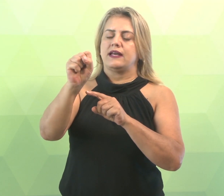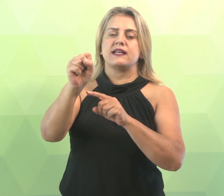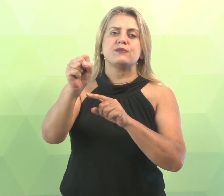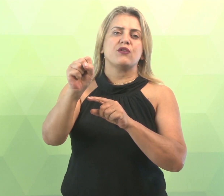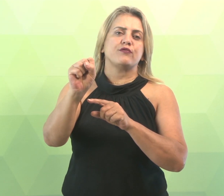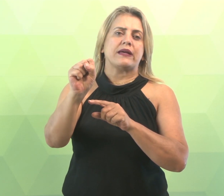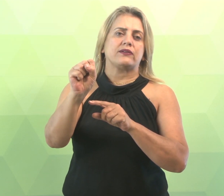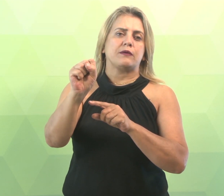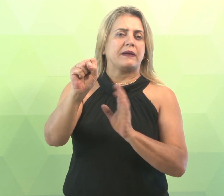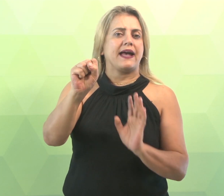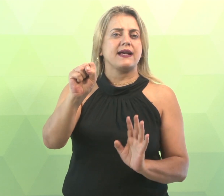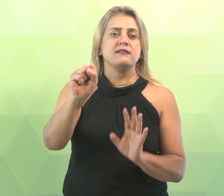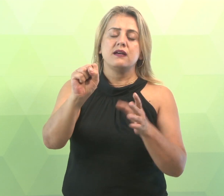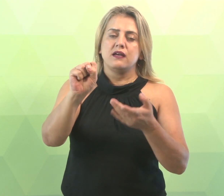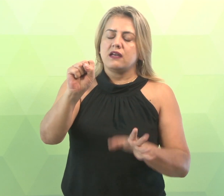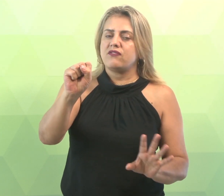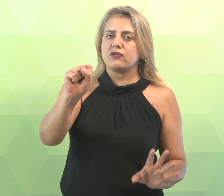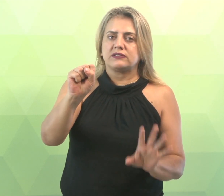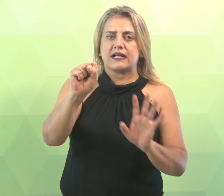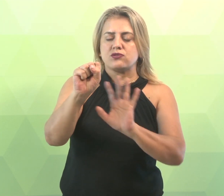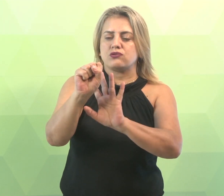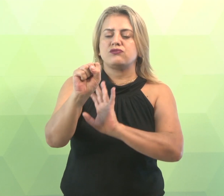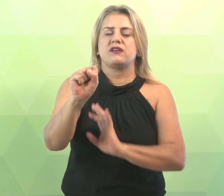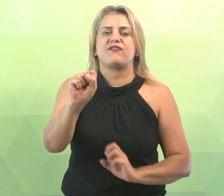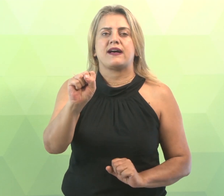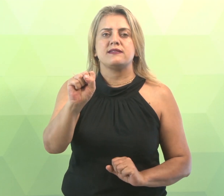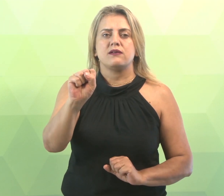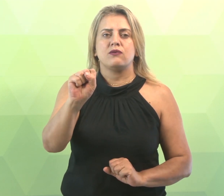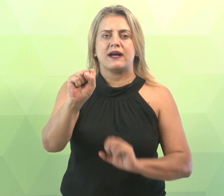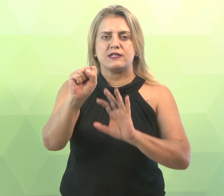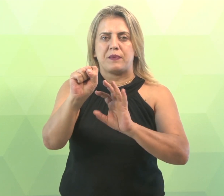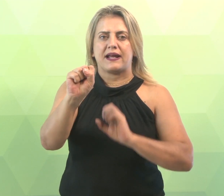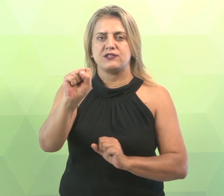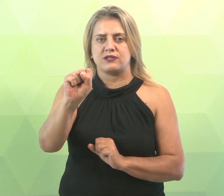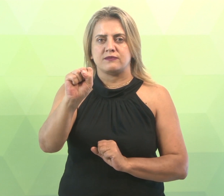esse movimento aqui para S e vão encontrar surdos que faz o S paradinho.